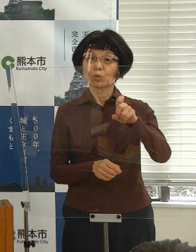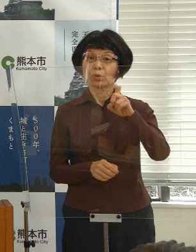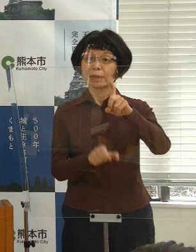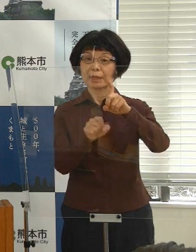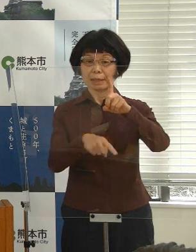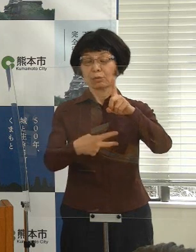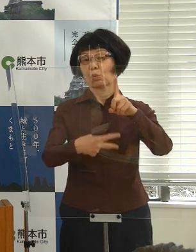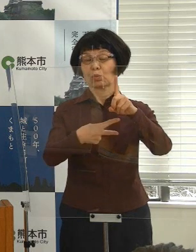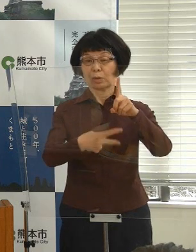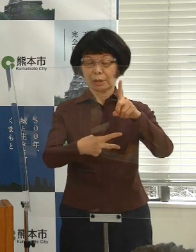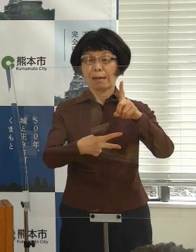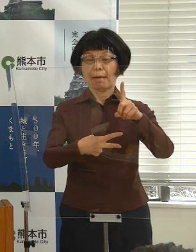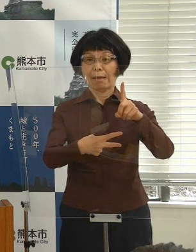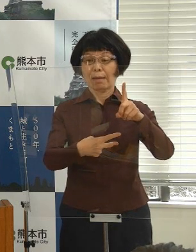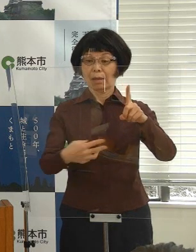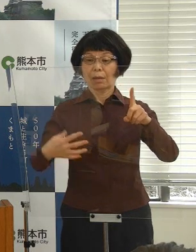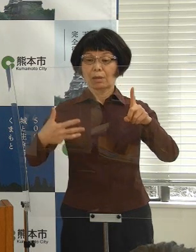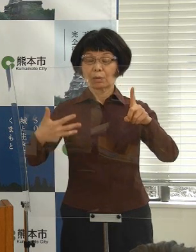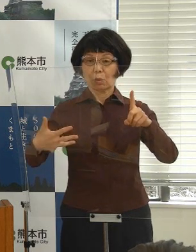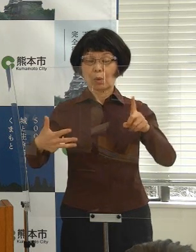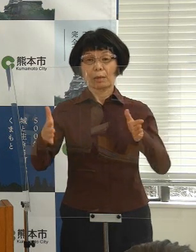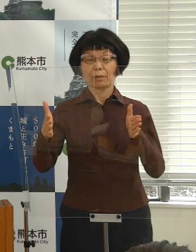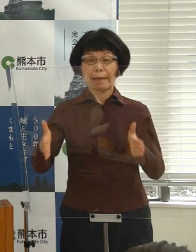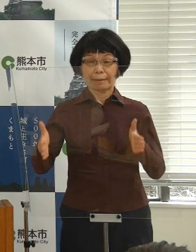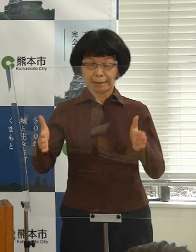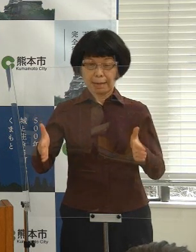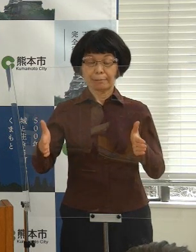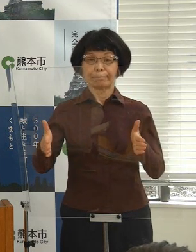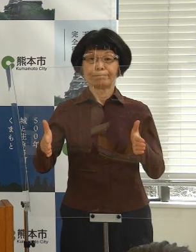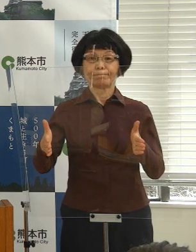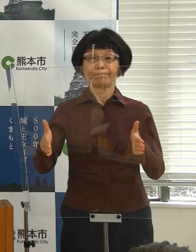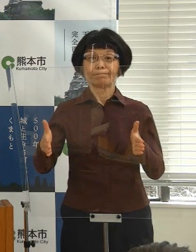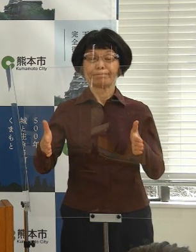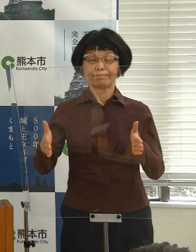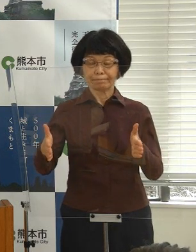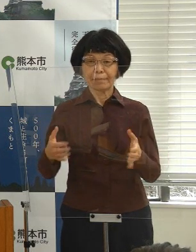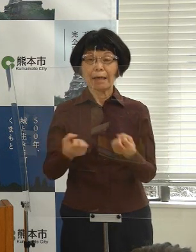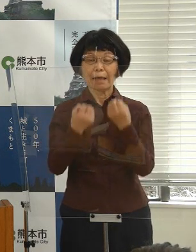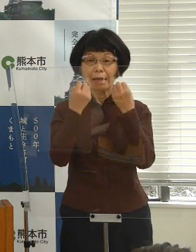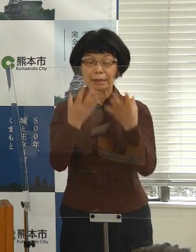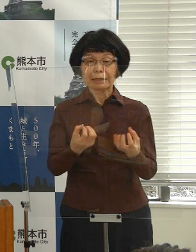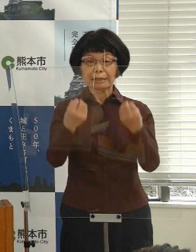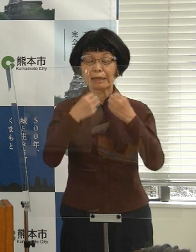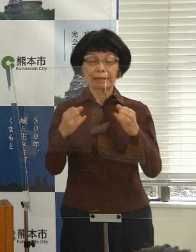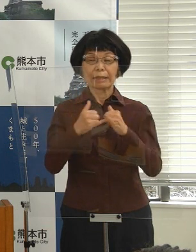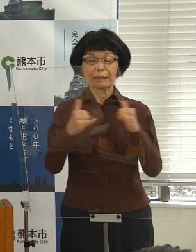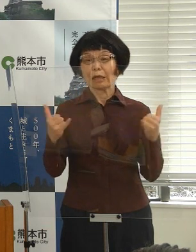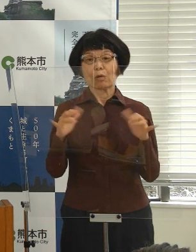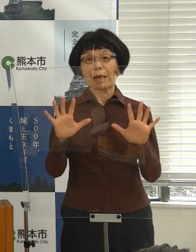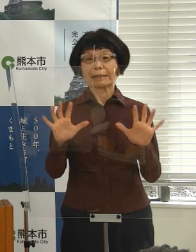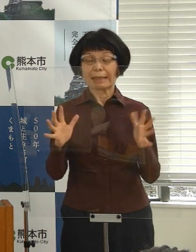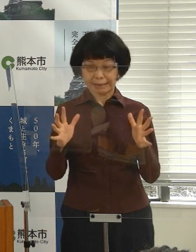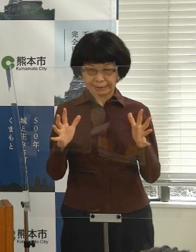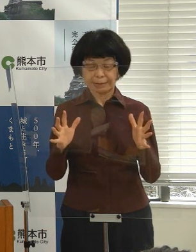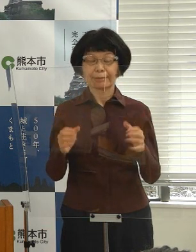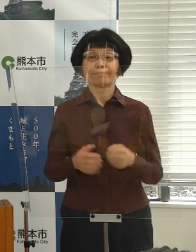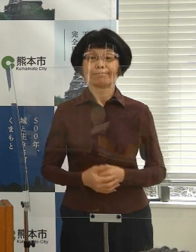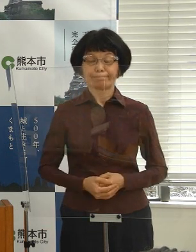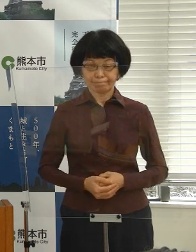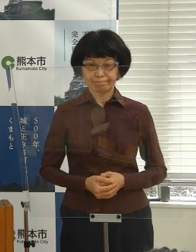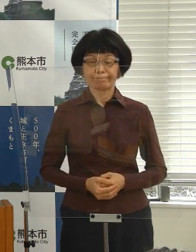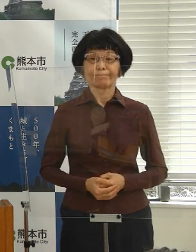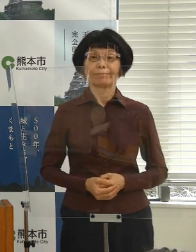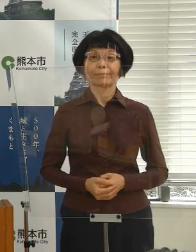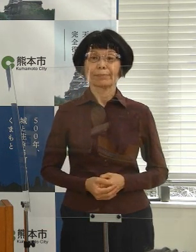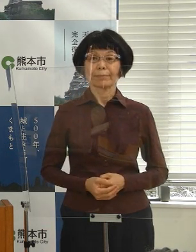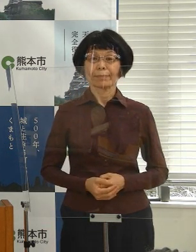日から8日までの1週間では新規感染者は確認をされておりません。また